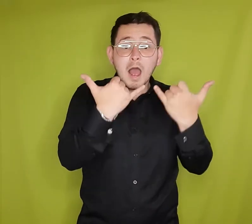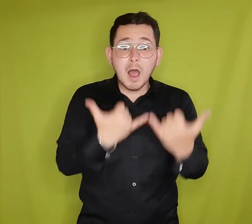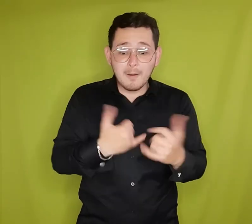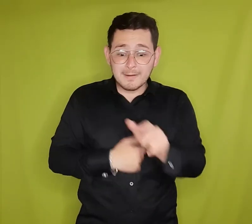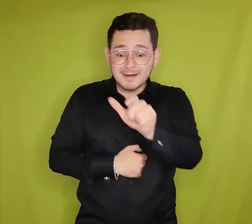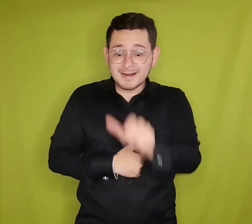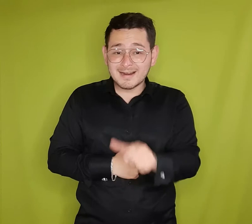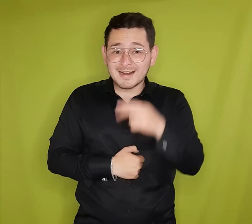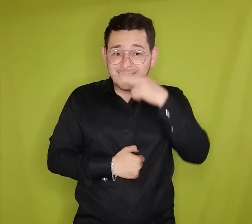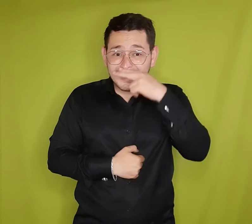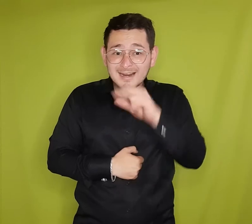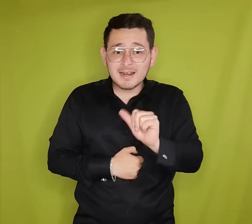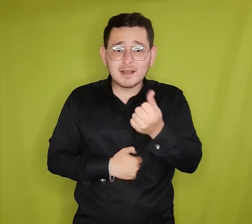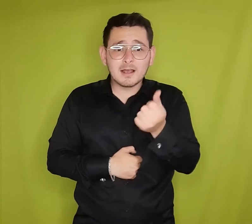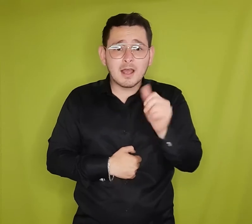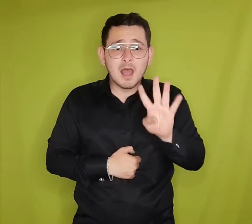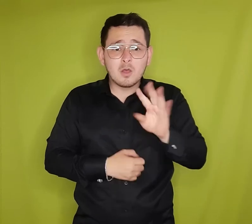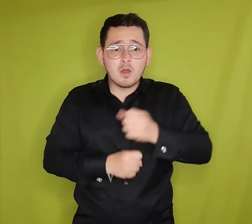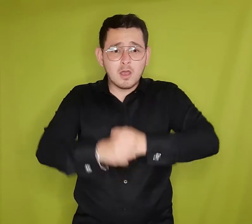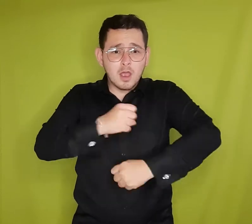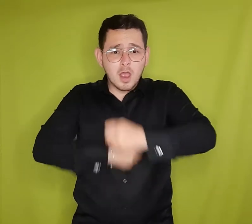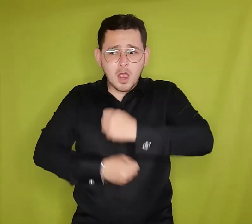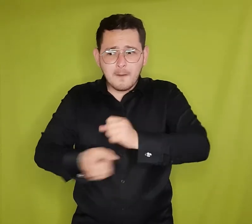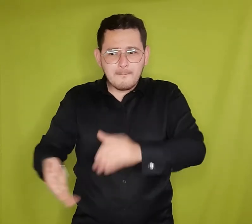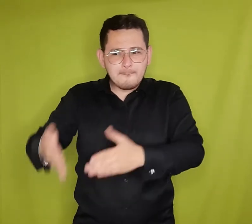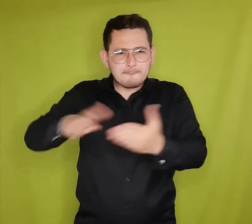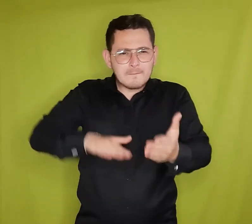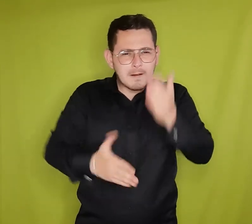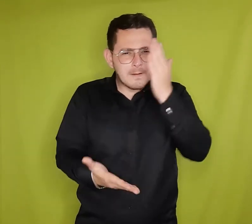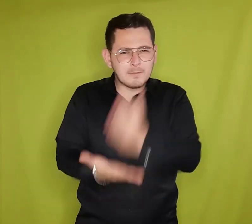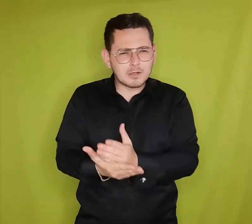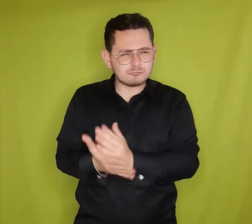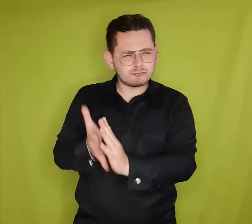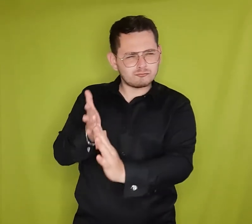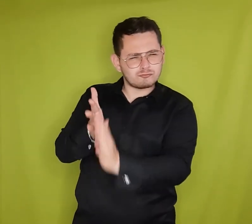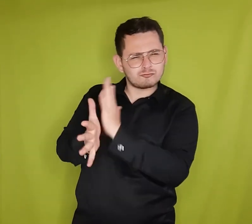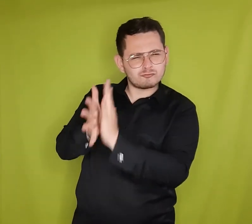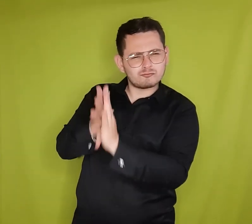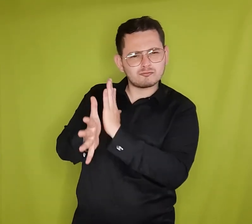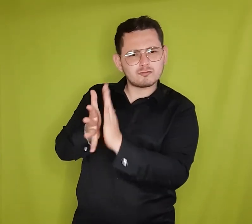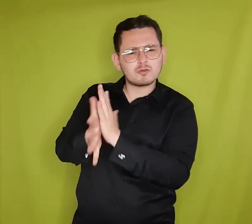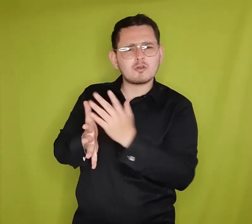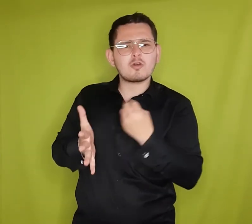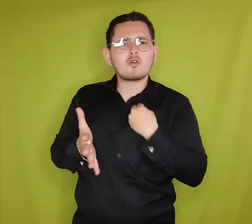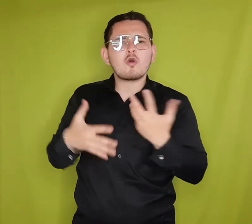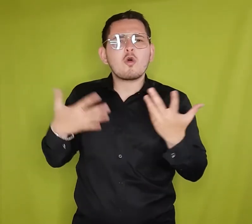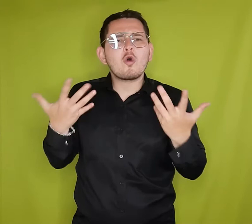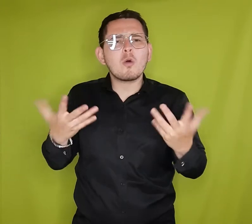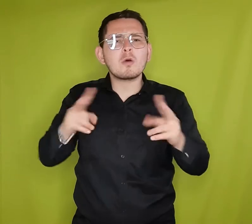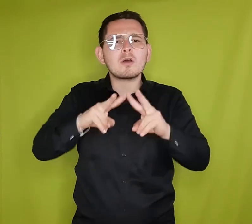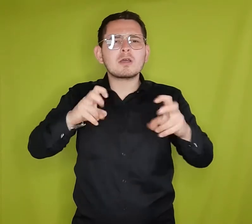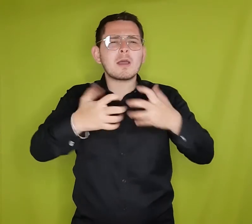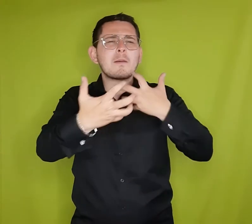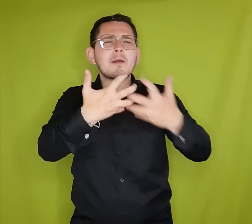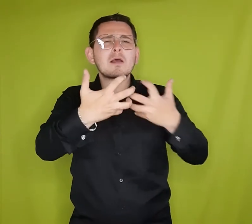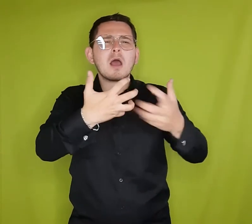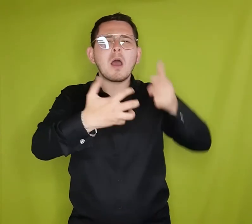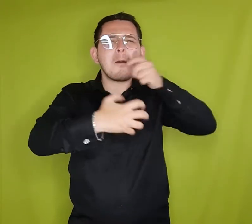de la menor de 14 años, la información fue conocida o notificada al sistema de vigilancia epidemiológica de la